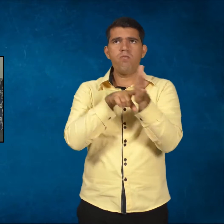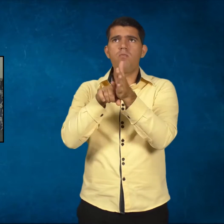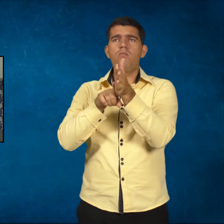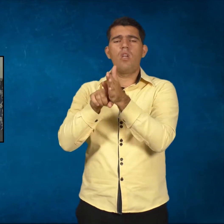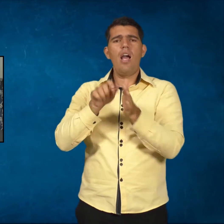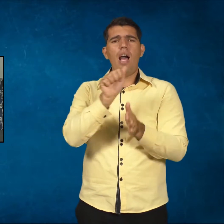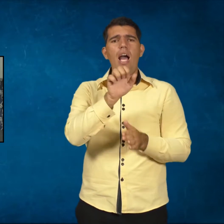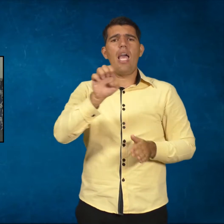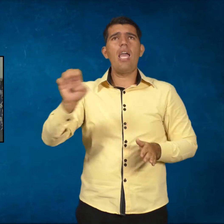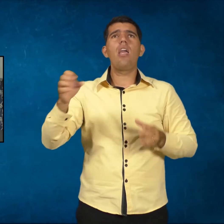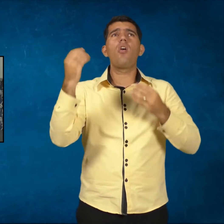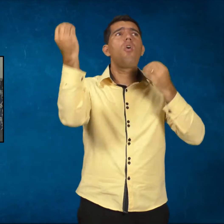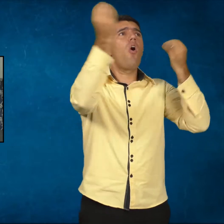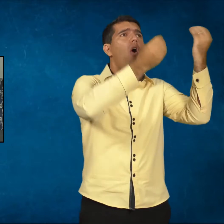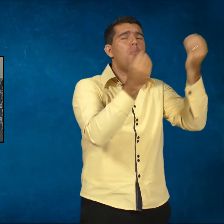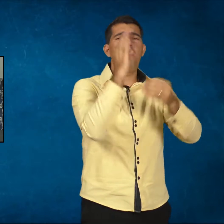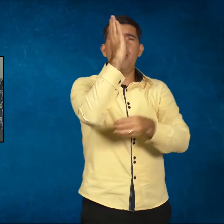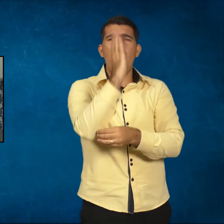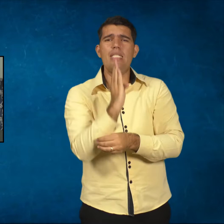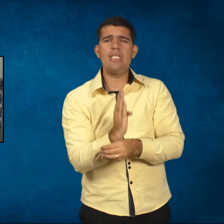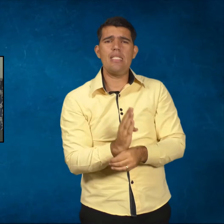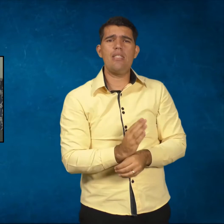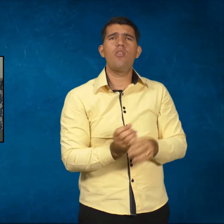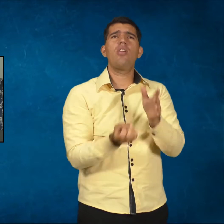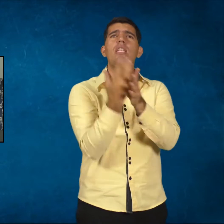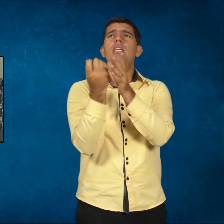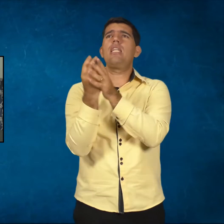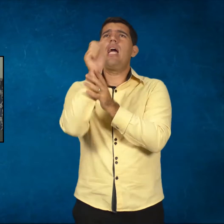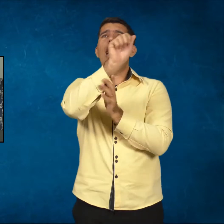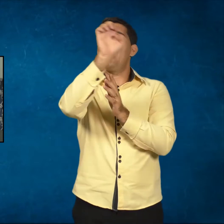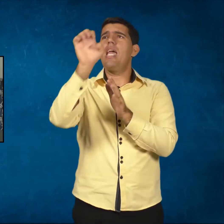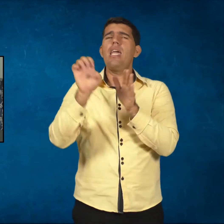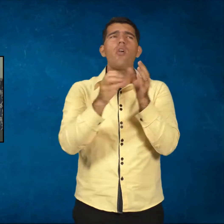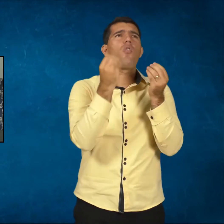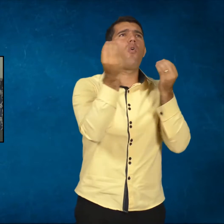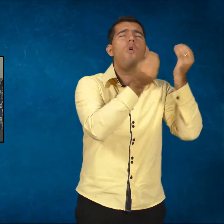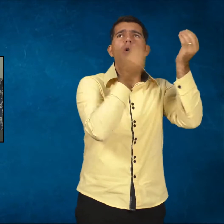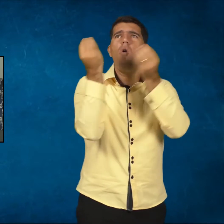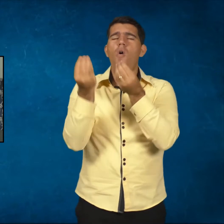AEE por esse país, que é tão grande e tão diverso.